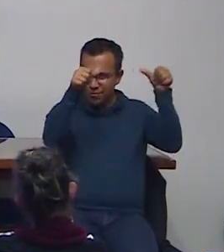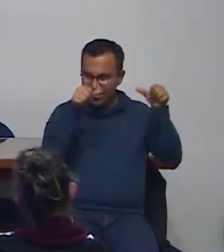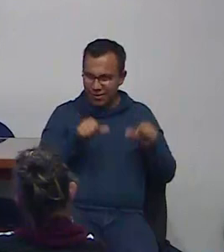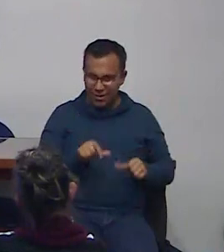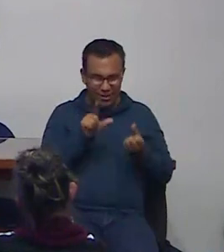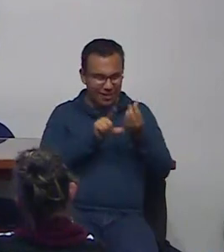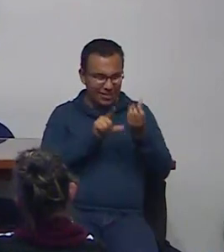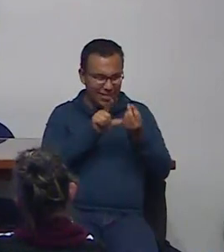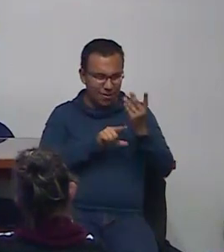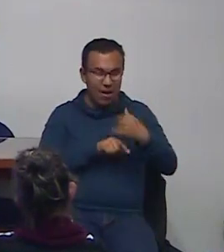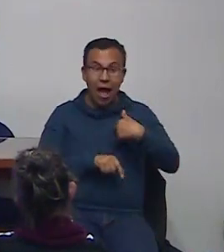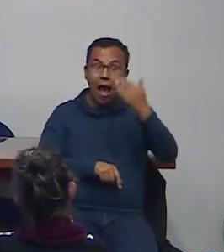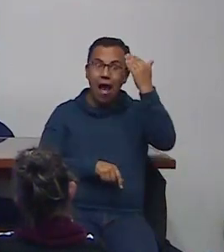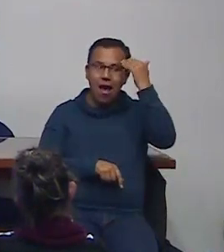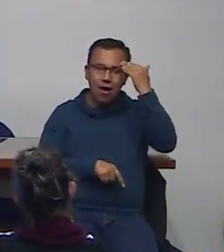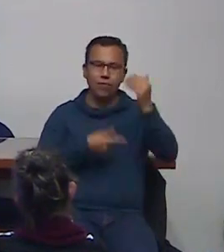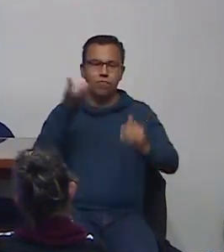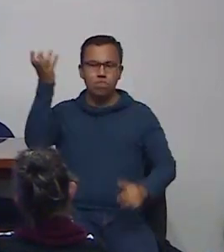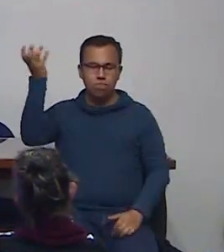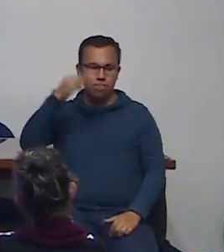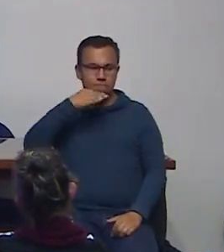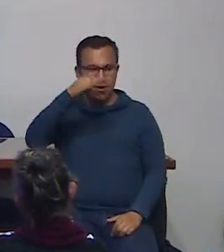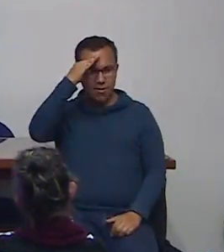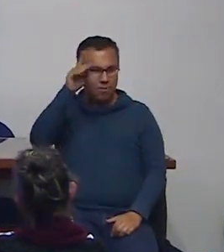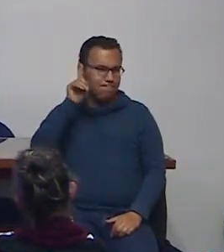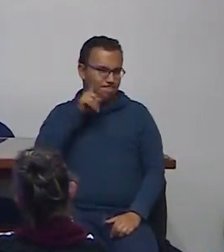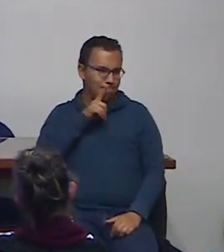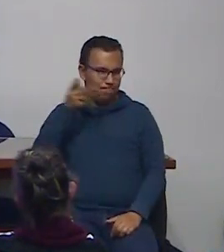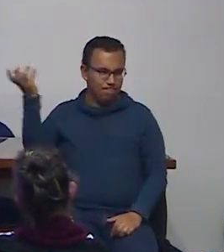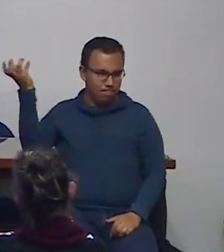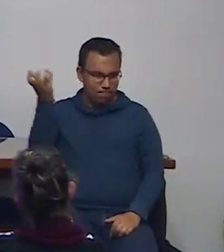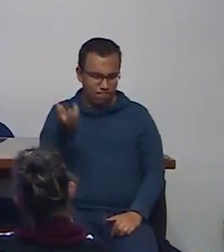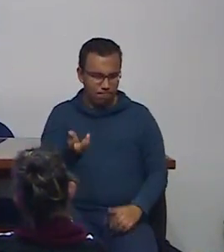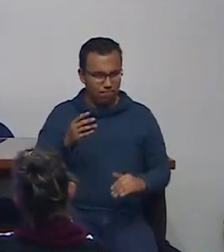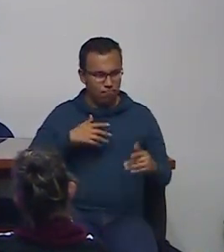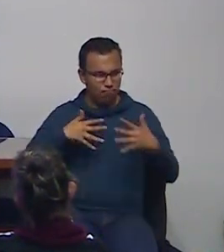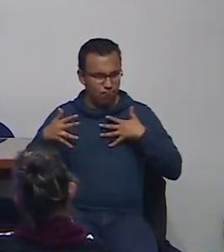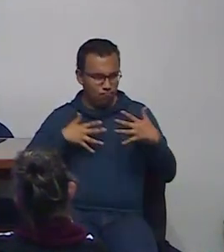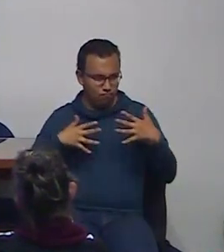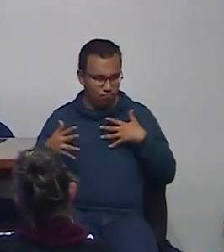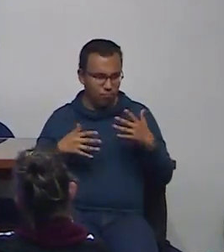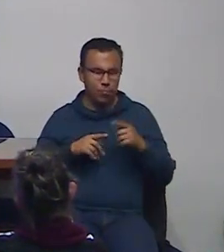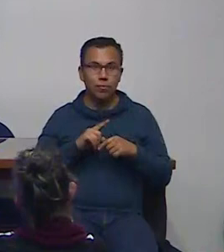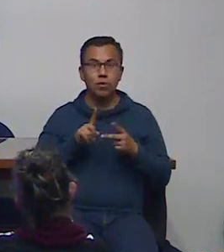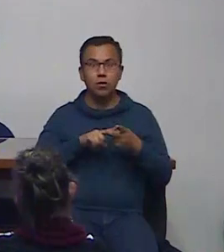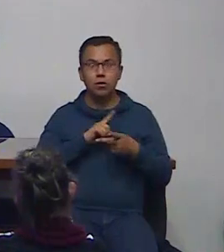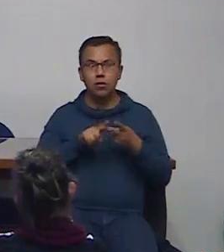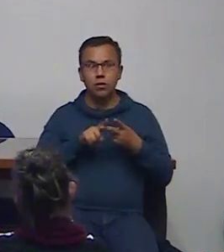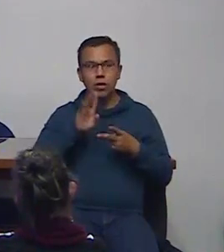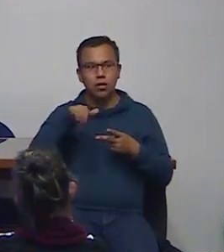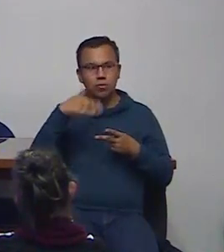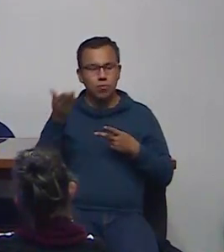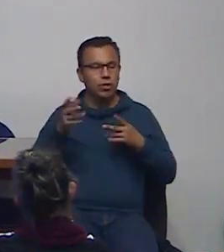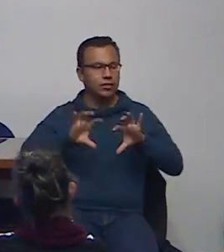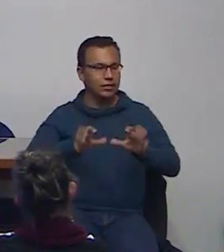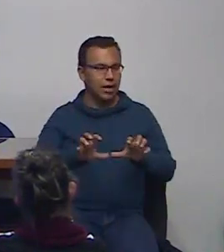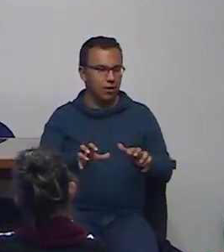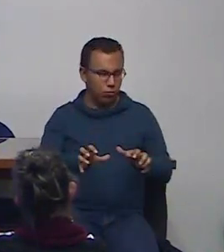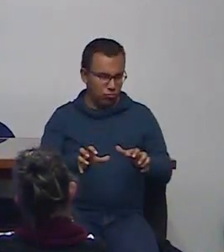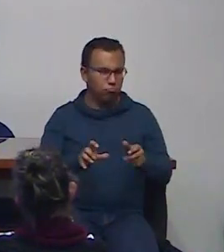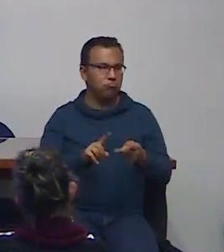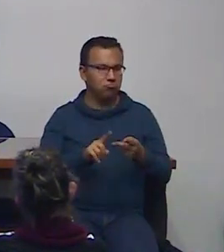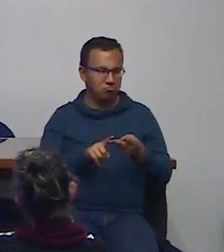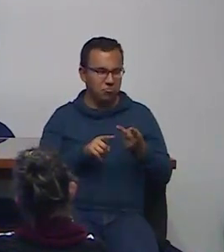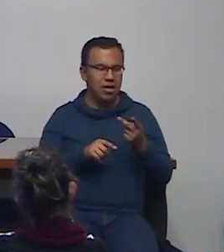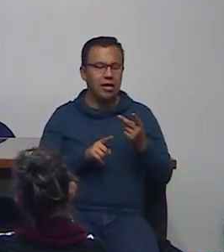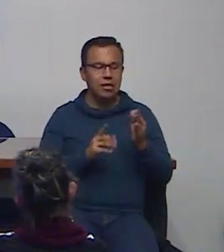licenciatura para que todos se enteren hacia el mes de abril vamos a tener una propuesta de programas radiales dirigidos por